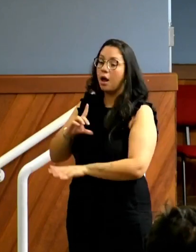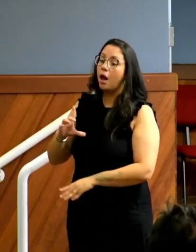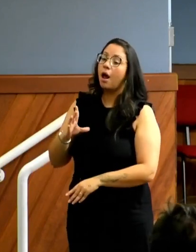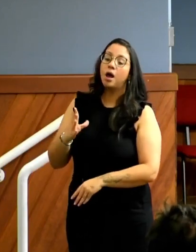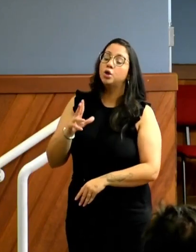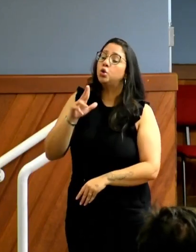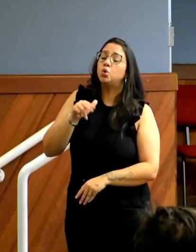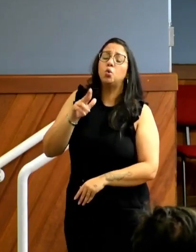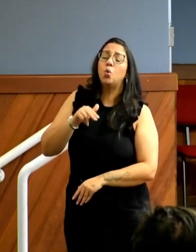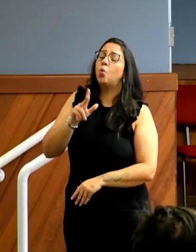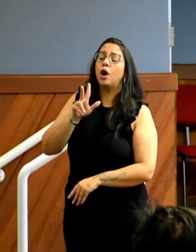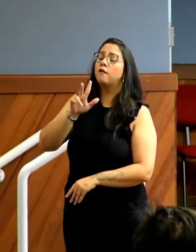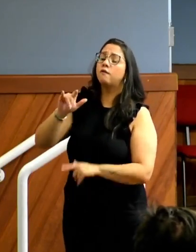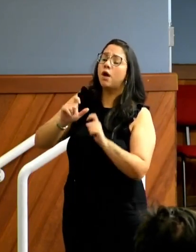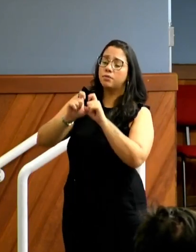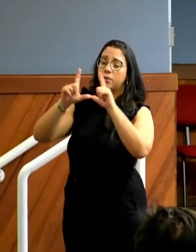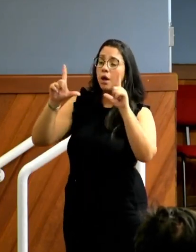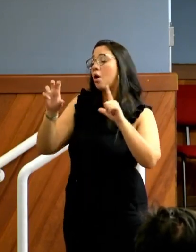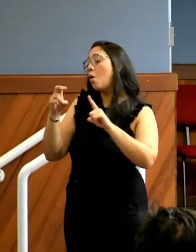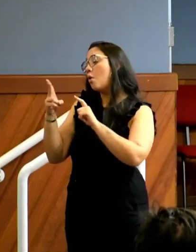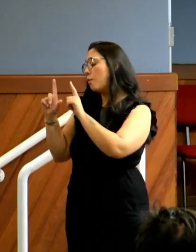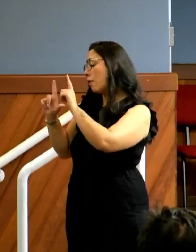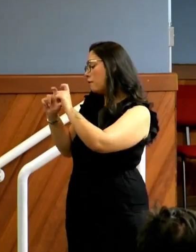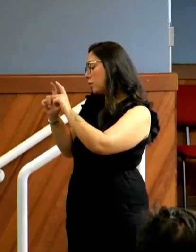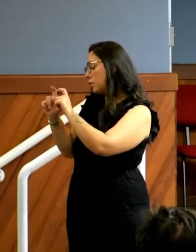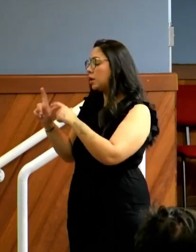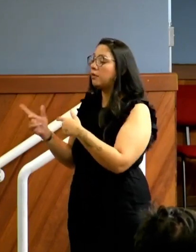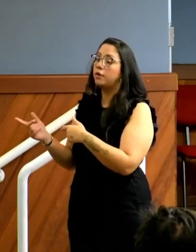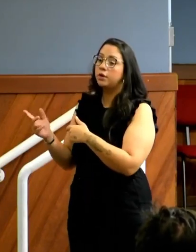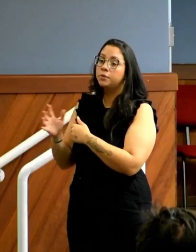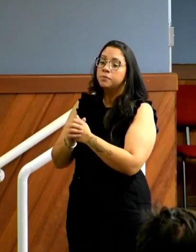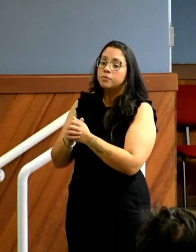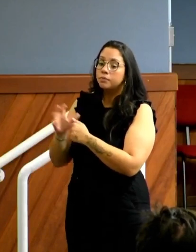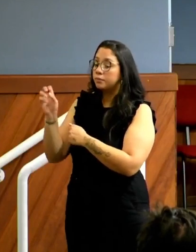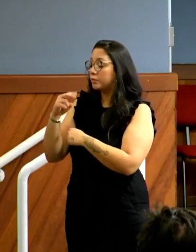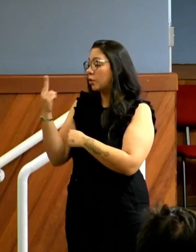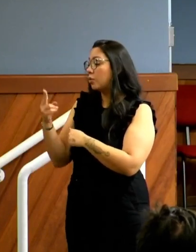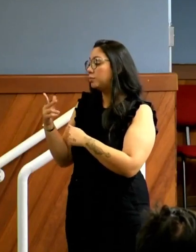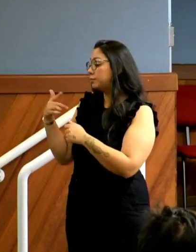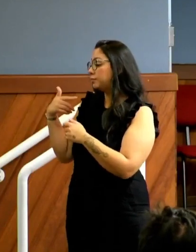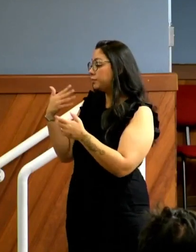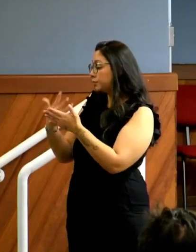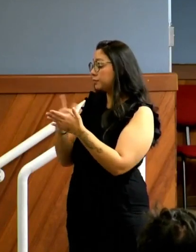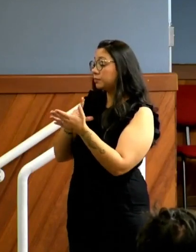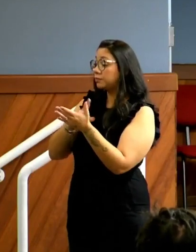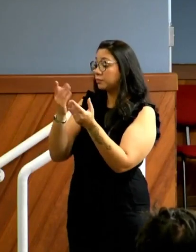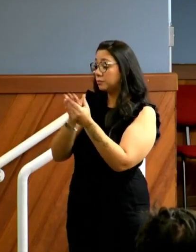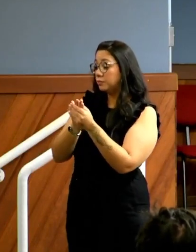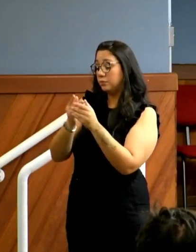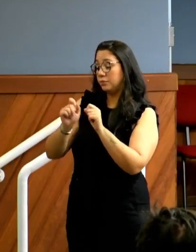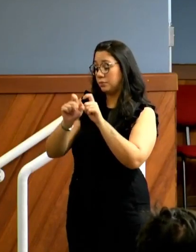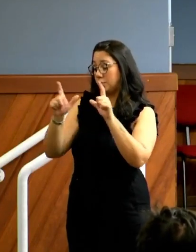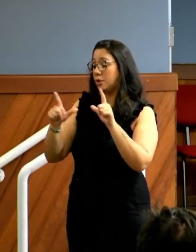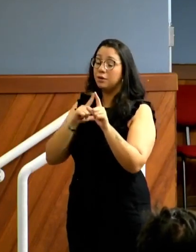vai ser acessado. Ou uma fotografia de suportes tradicionais, ou mesmo processos como nós temos no Tribunal de Justiça.